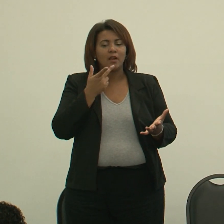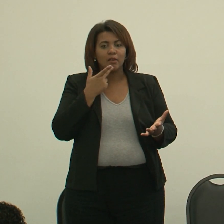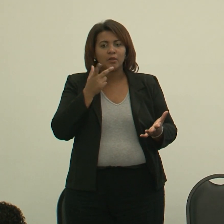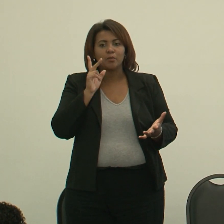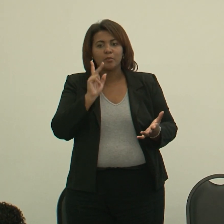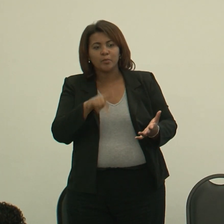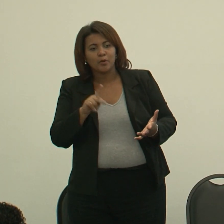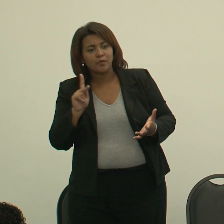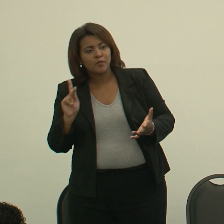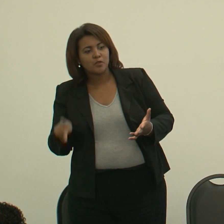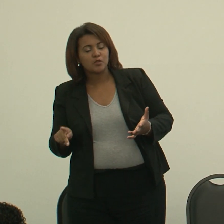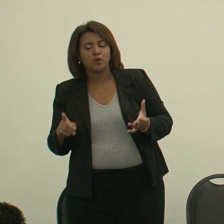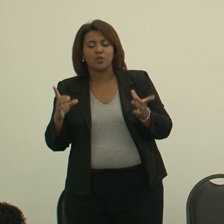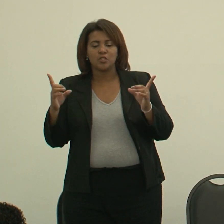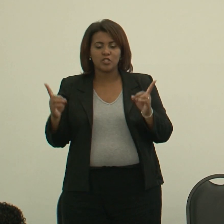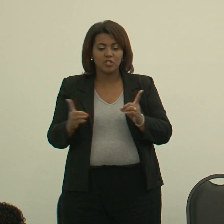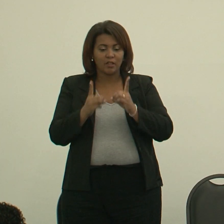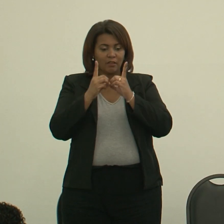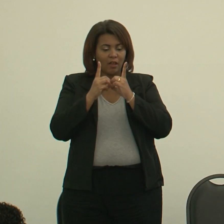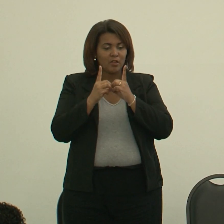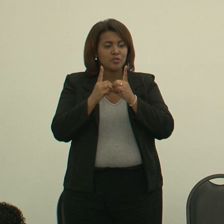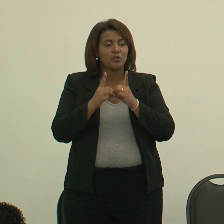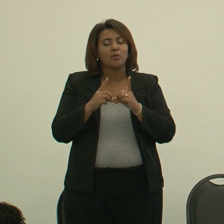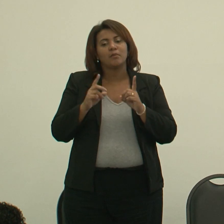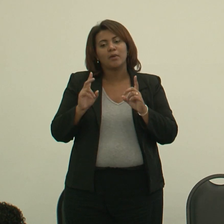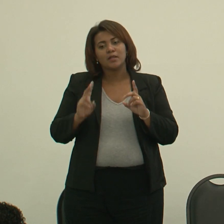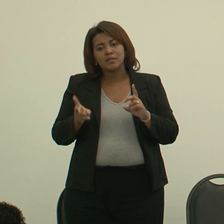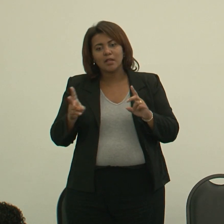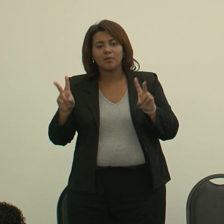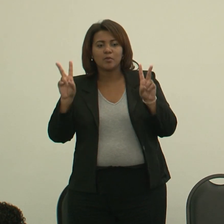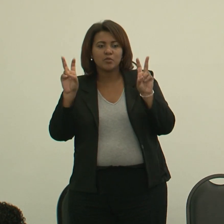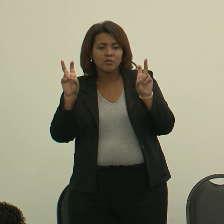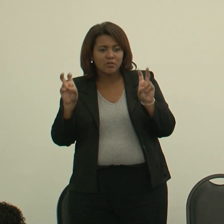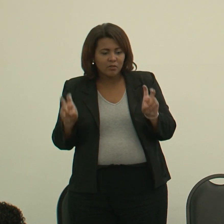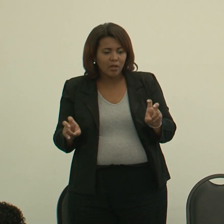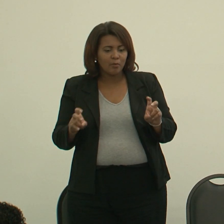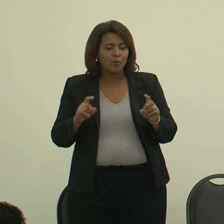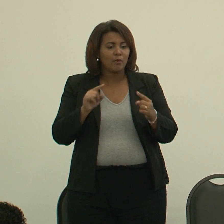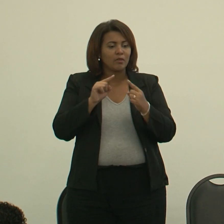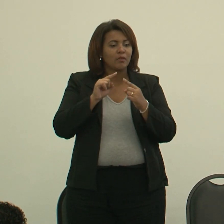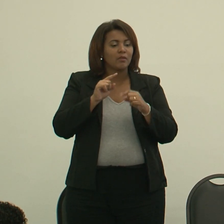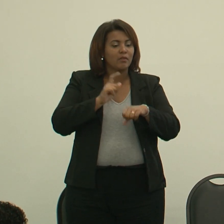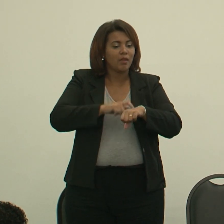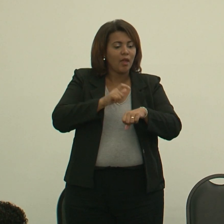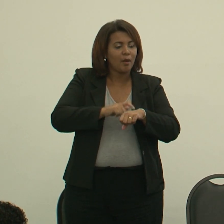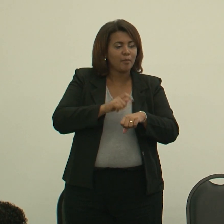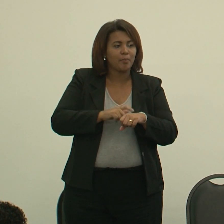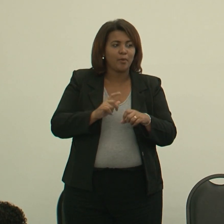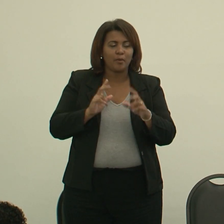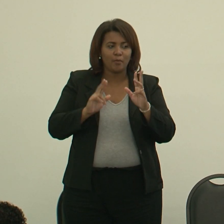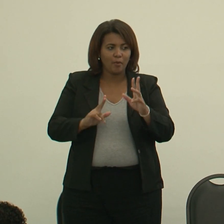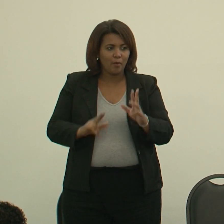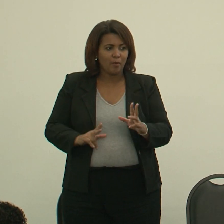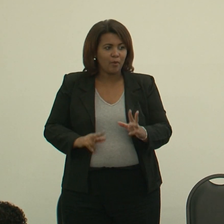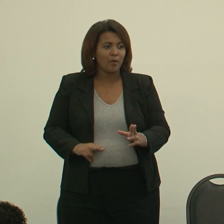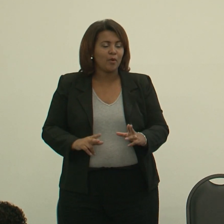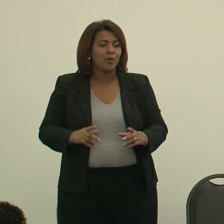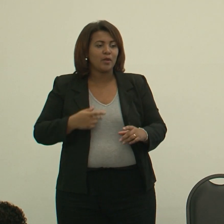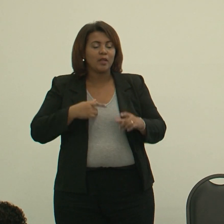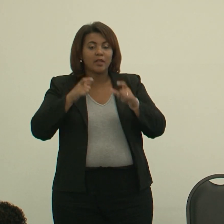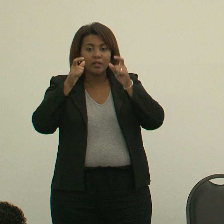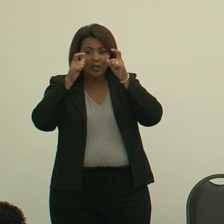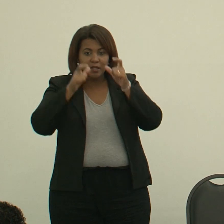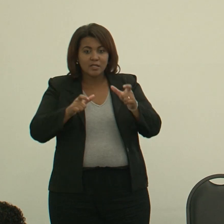faz uma coisa mais didática, mas sabe que os assuntos são vistos quase que ao mesmo tempo. E o que interessa para a gente é que